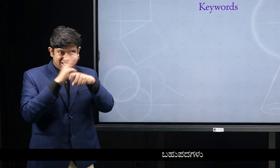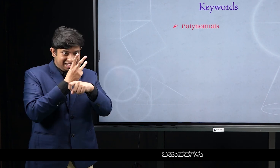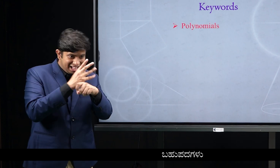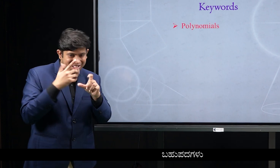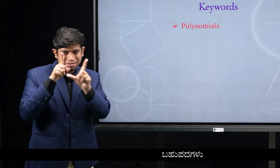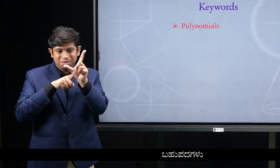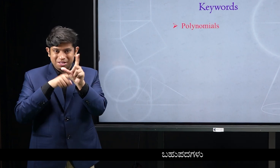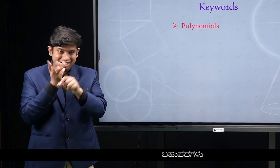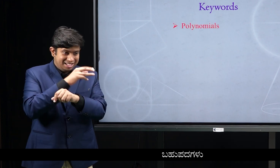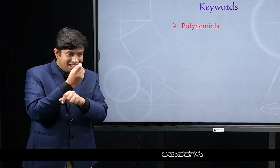ಬಹುಪದಗಳು,